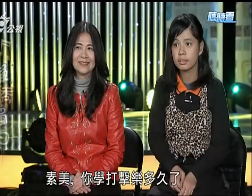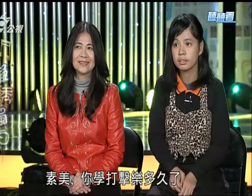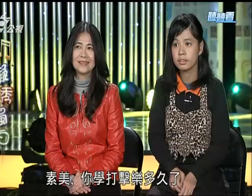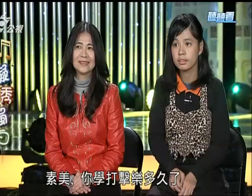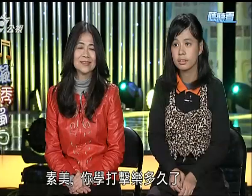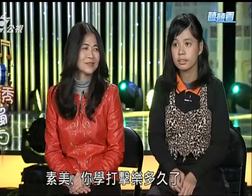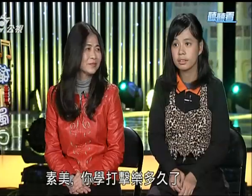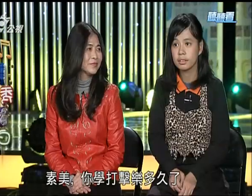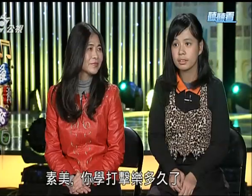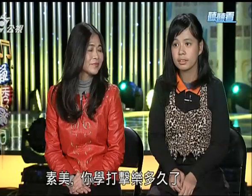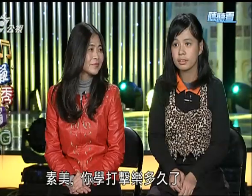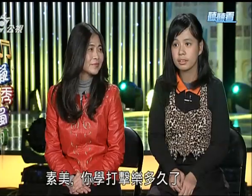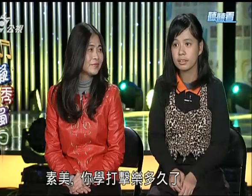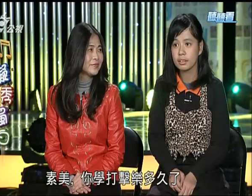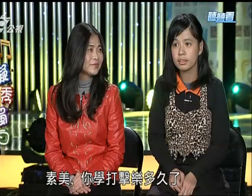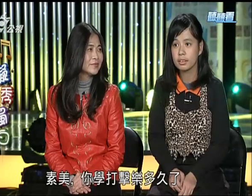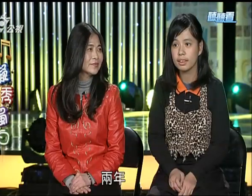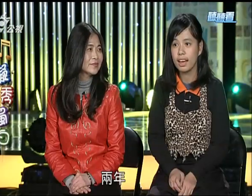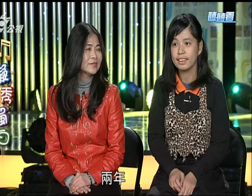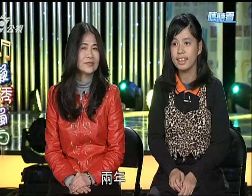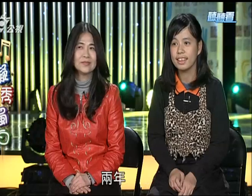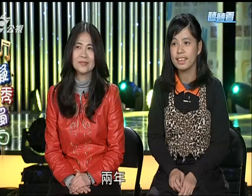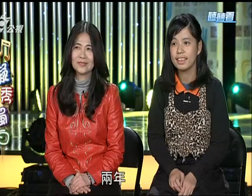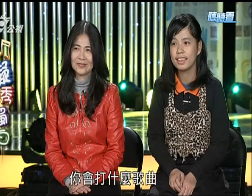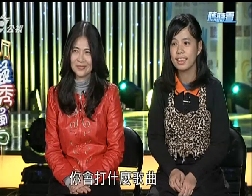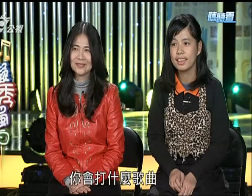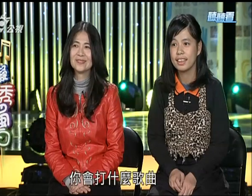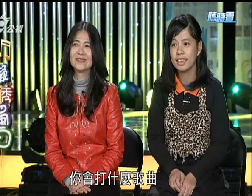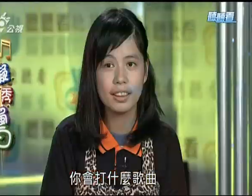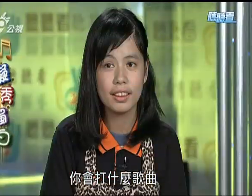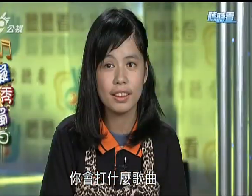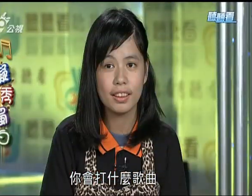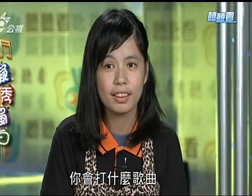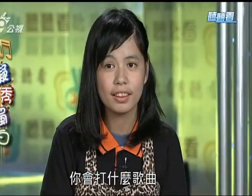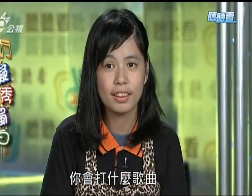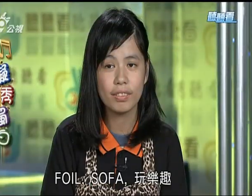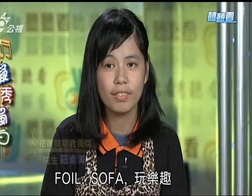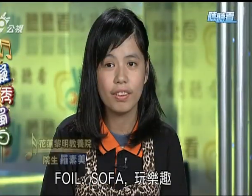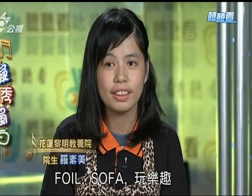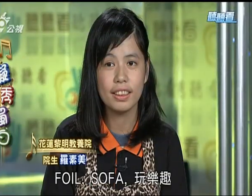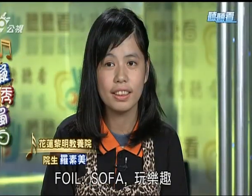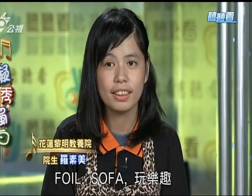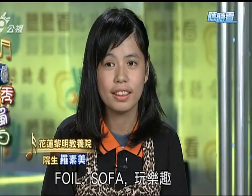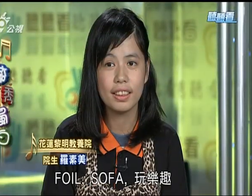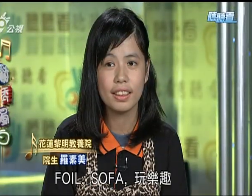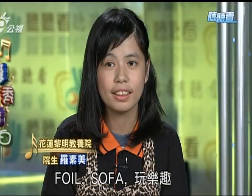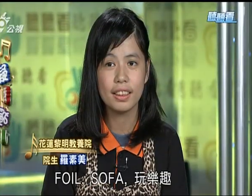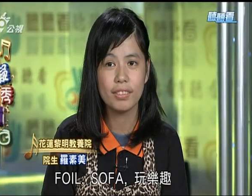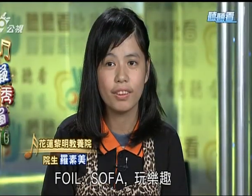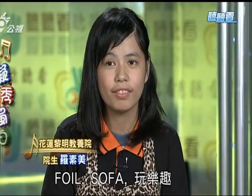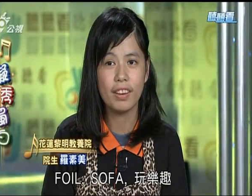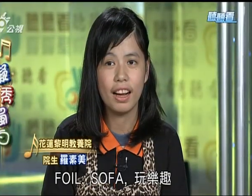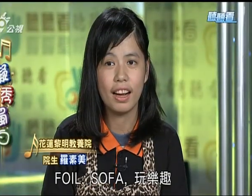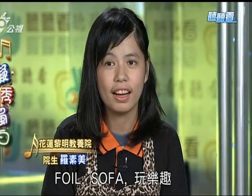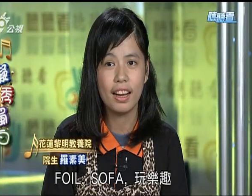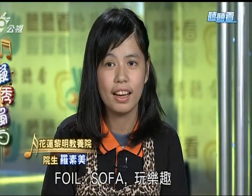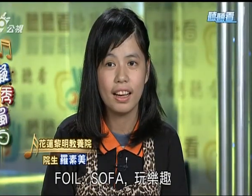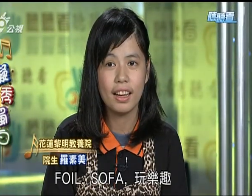苏梅，你学打击乐多久了？ 两年。 你会打什么歌曲？ 玻璃、扫把、 玩